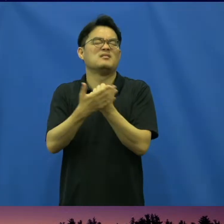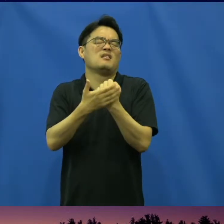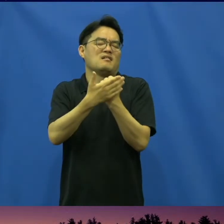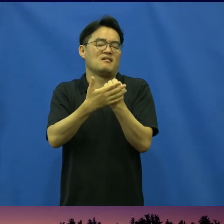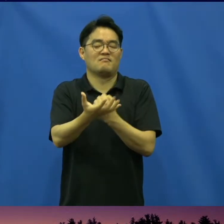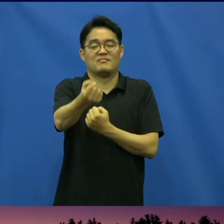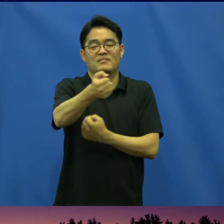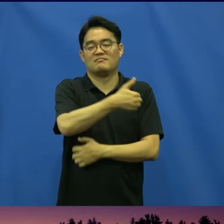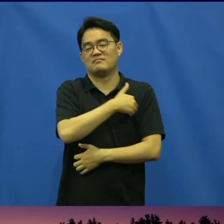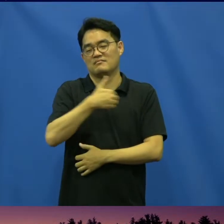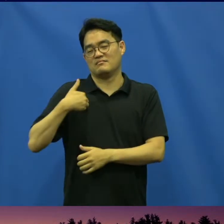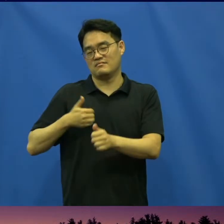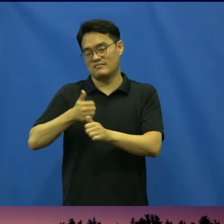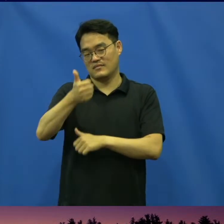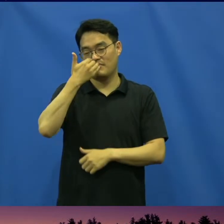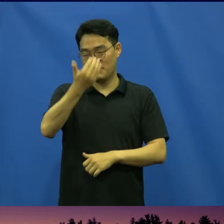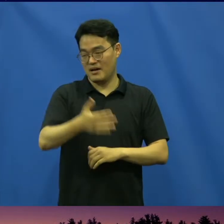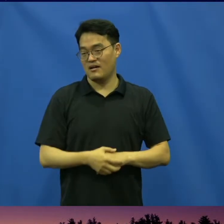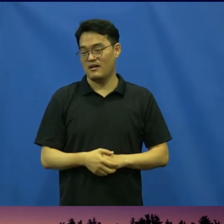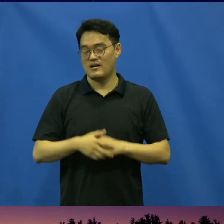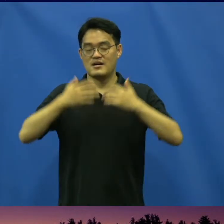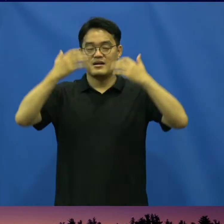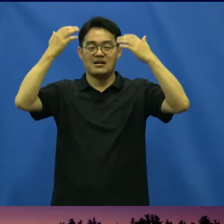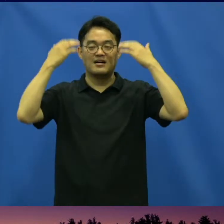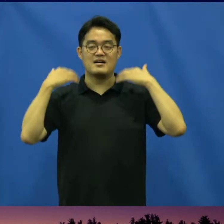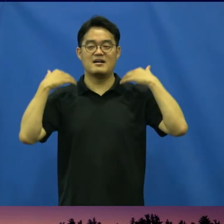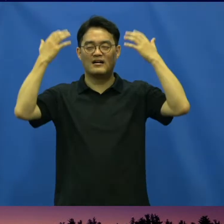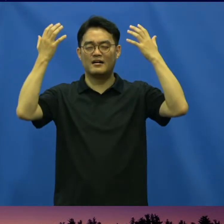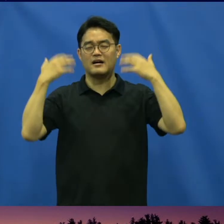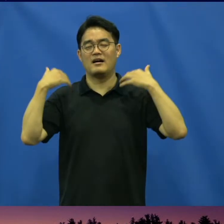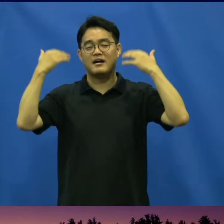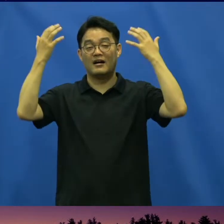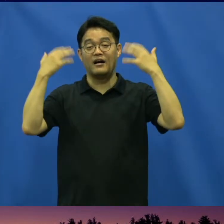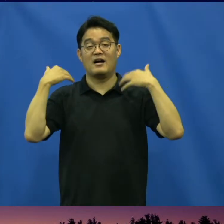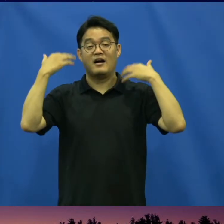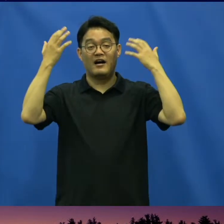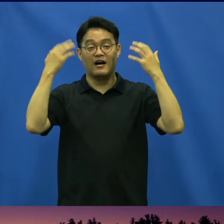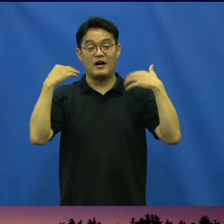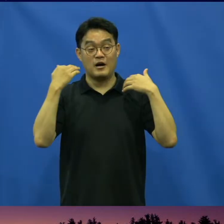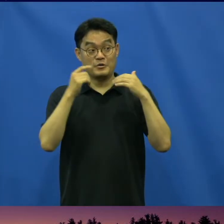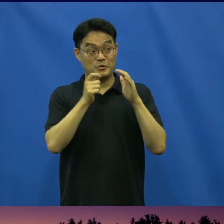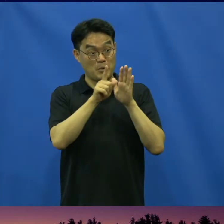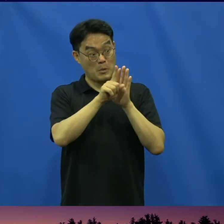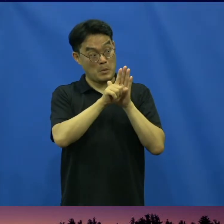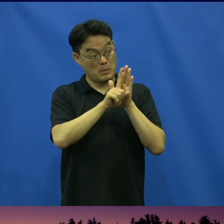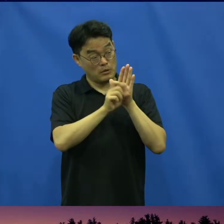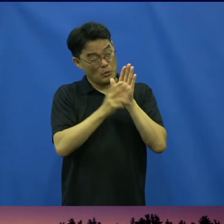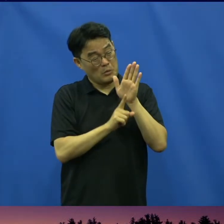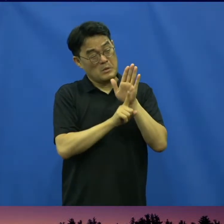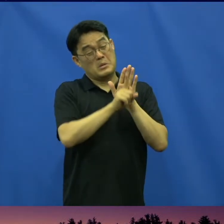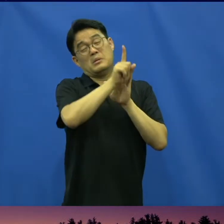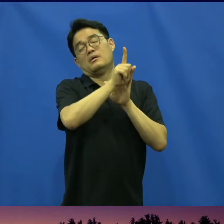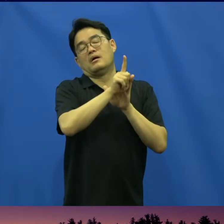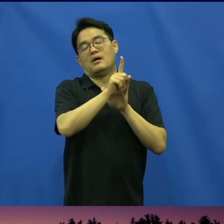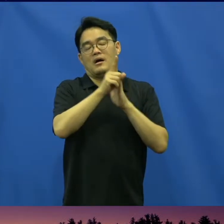무더위죠, 그죠? 굉장한 무더위예요. 와, 이게 이렇게 더울 수 있는 대한민국이 이거